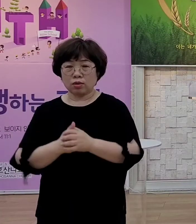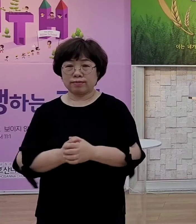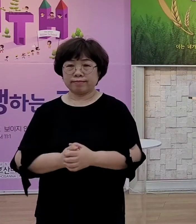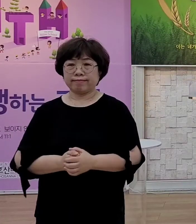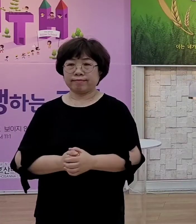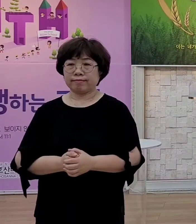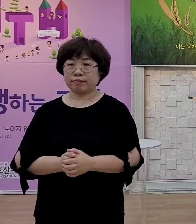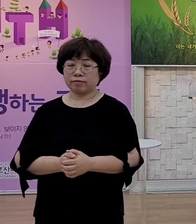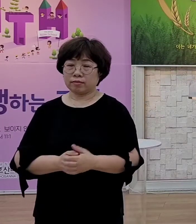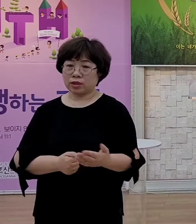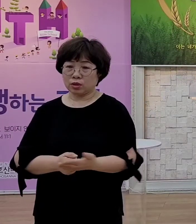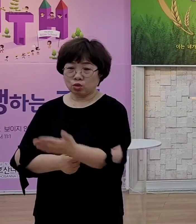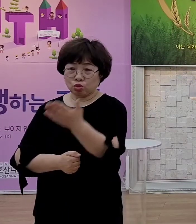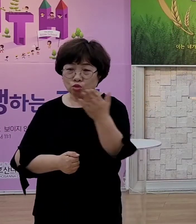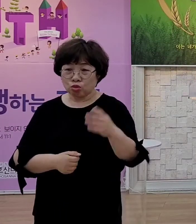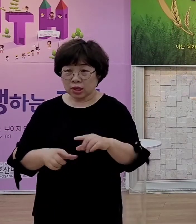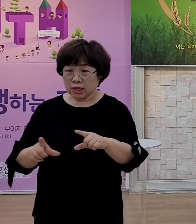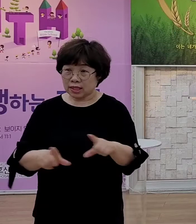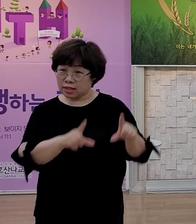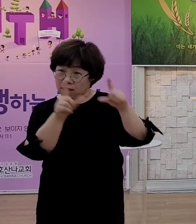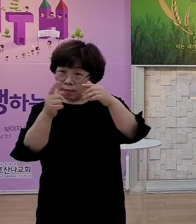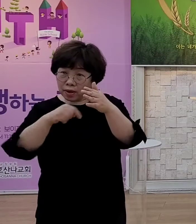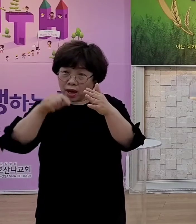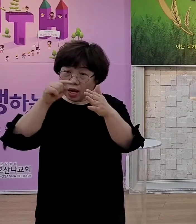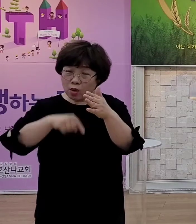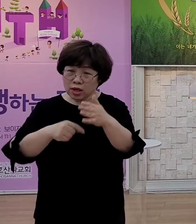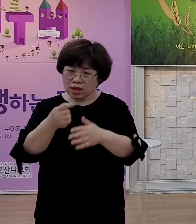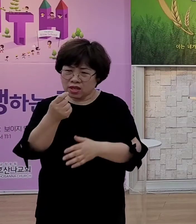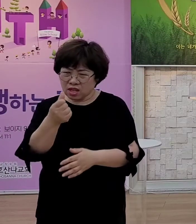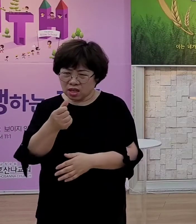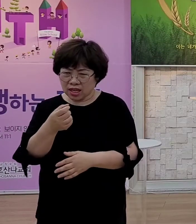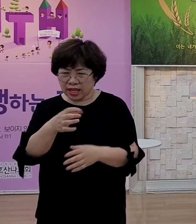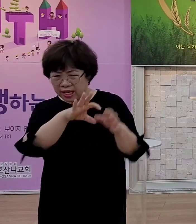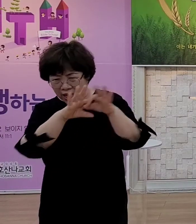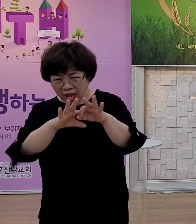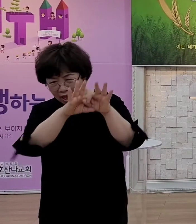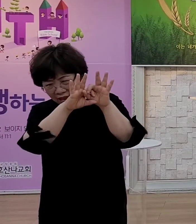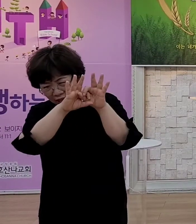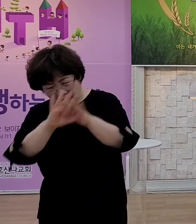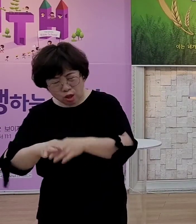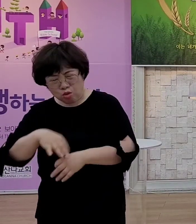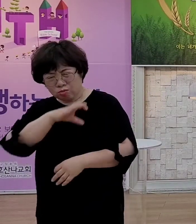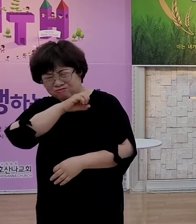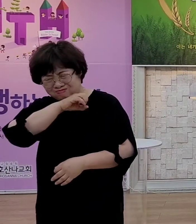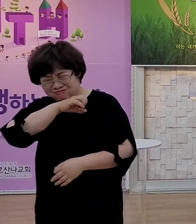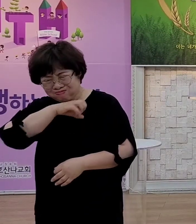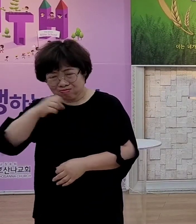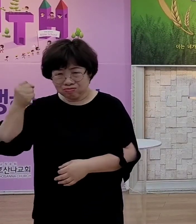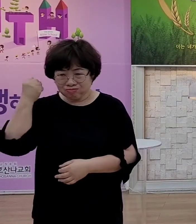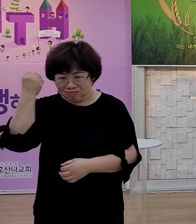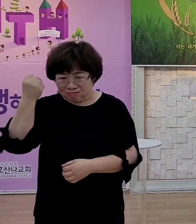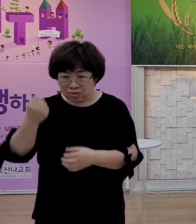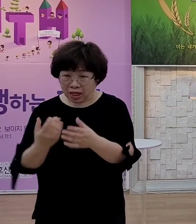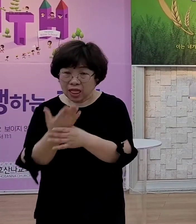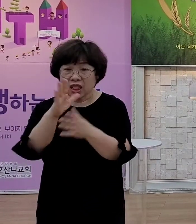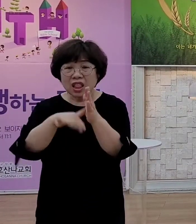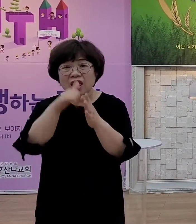여러분, 우리 일상생활에서 자꾸 불평이 나오고 자꾸 원망이 나올 때가